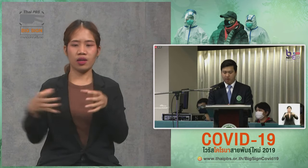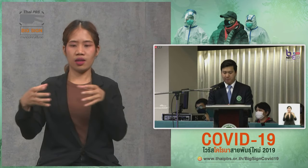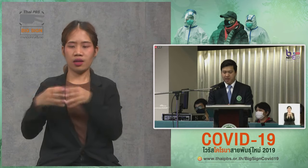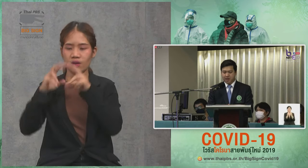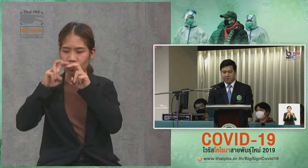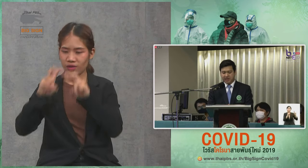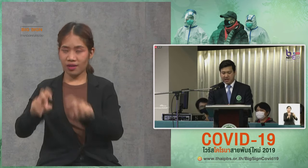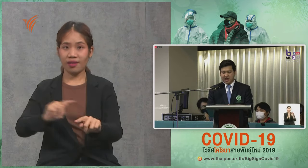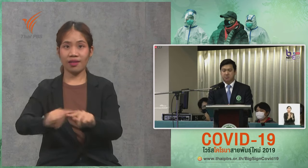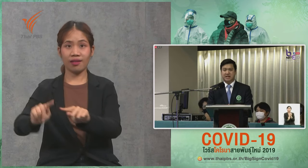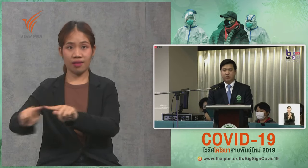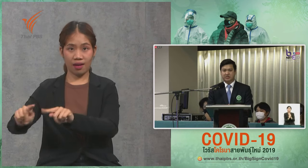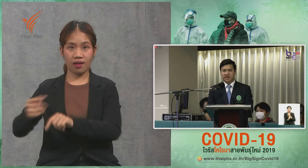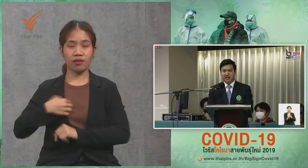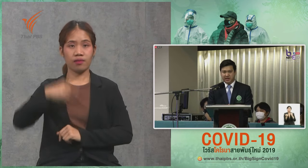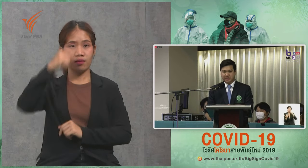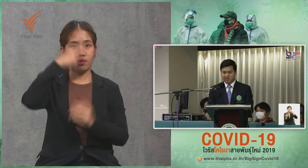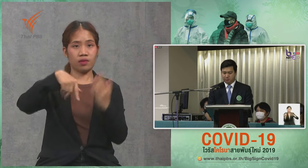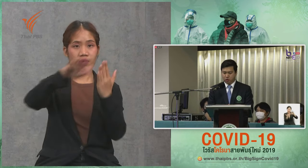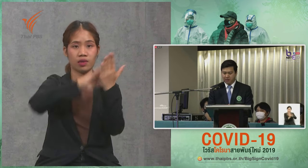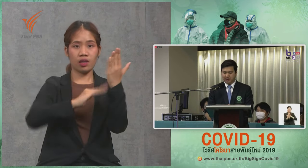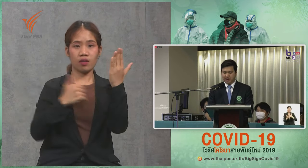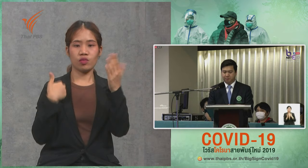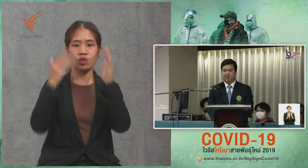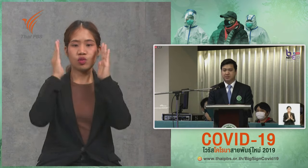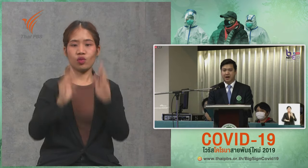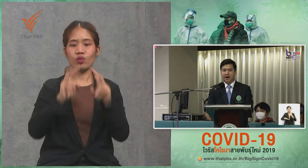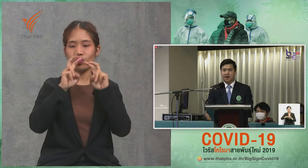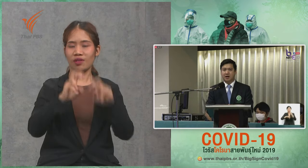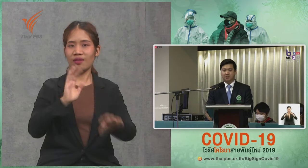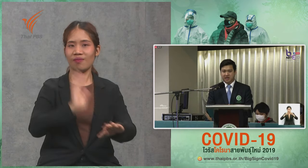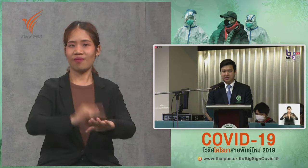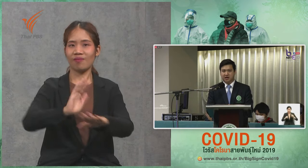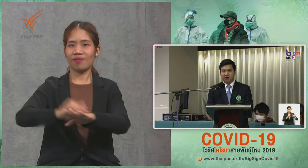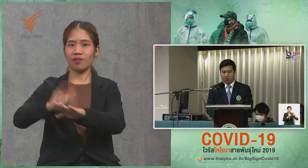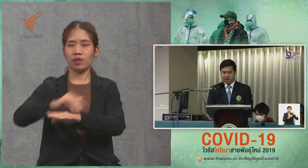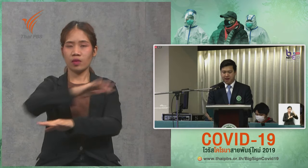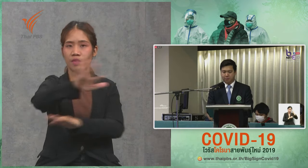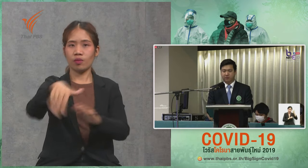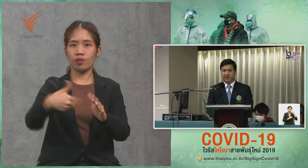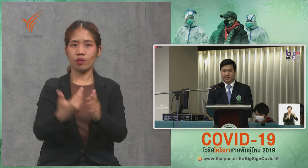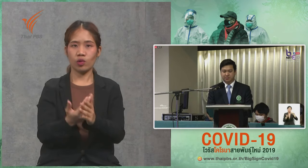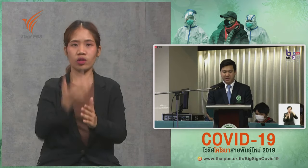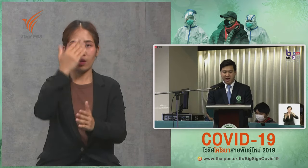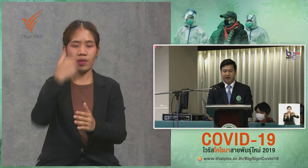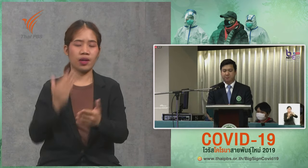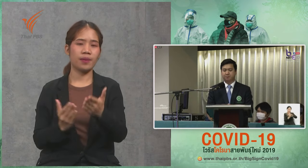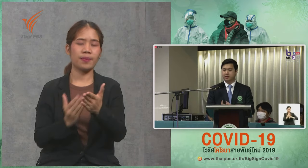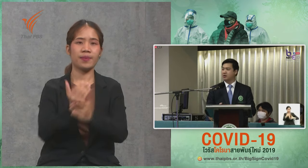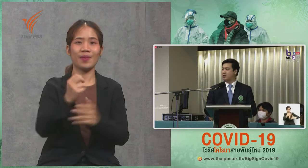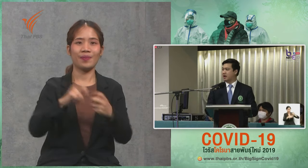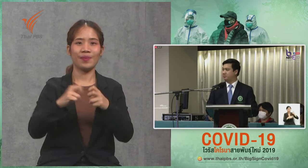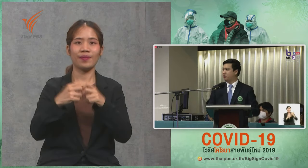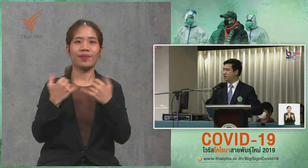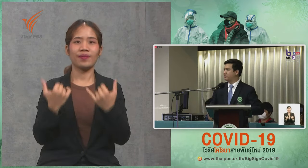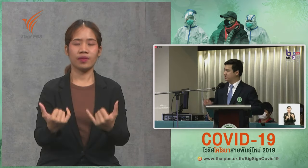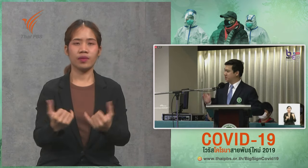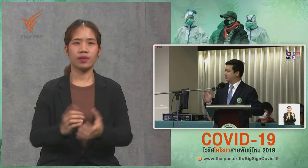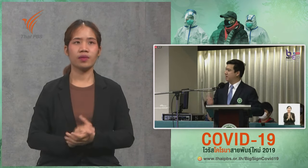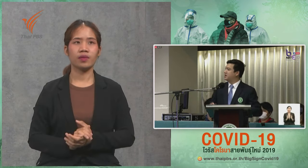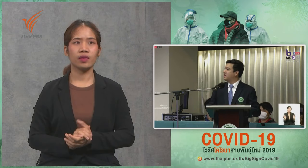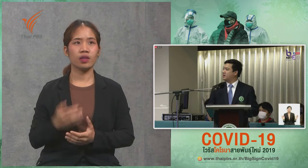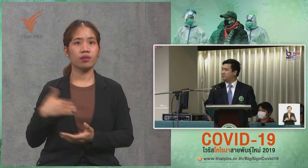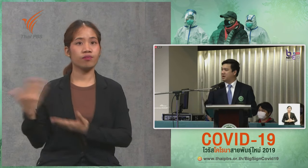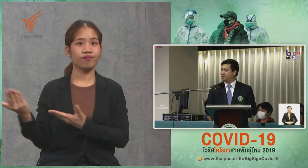างๆที่เกี่ยวข้องครับประเทศไทยมีนักวิจัยเก่งๆจำนวนมากนะครับที่จะพาประเทศชาติเราให้ผ่านพ้นวิกฤตนี้ไปได้นะครับครับขออนุญ